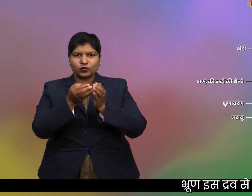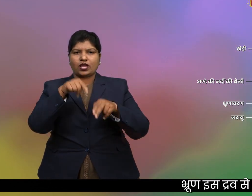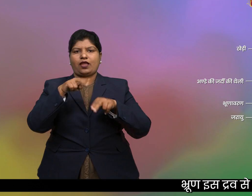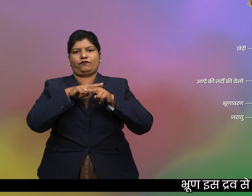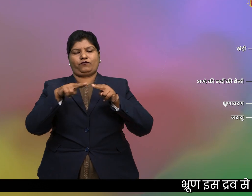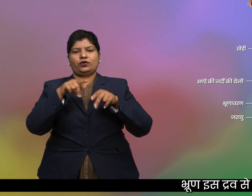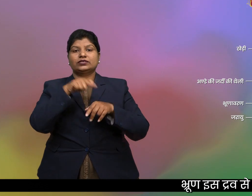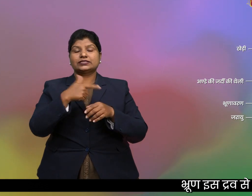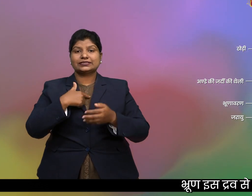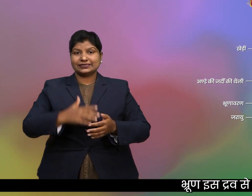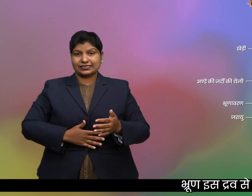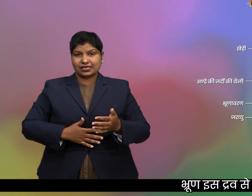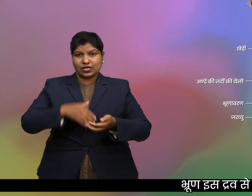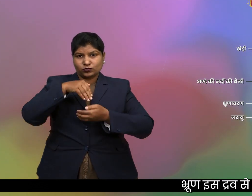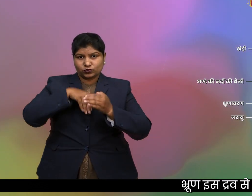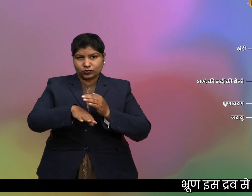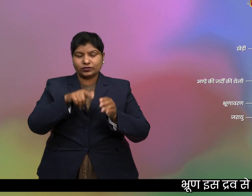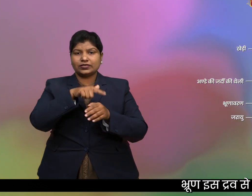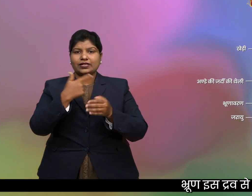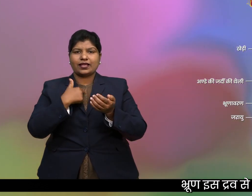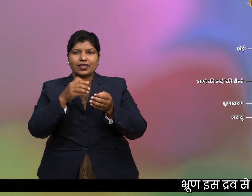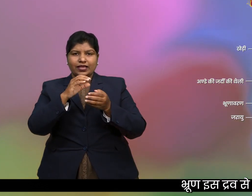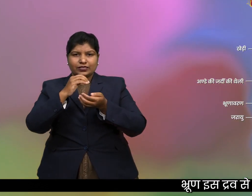भ्रूण इस द्रव से